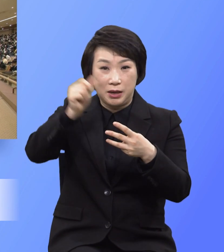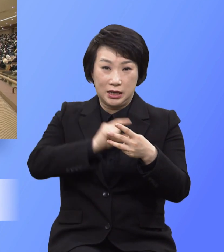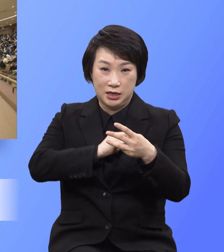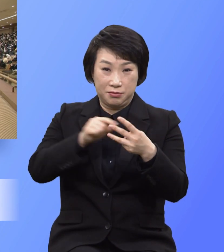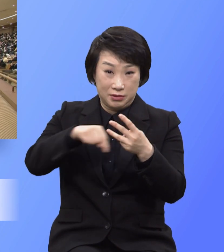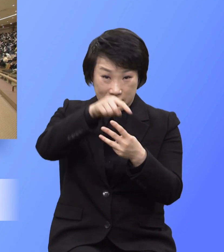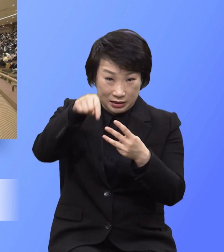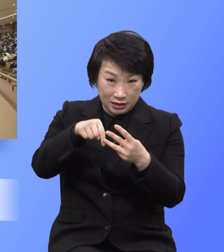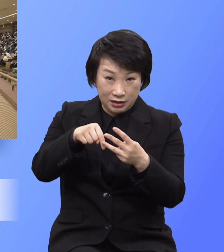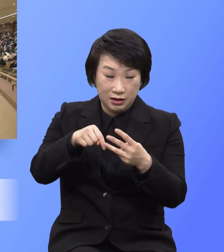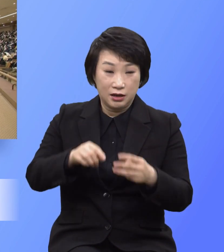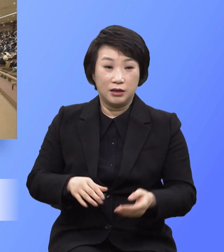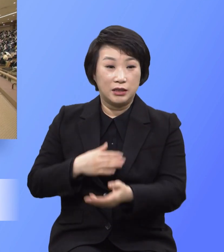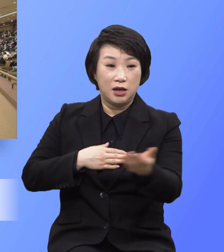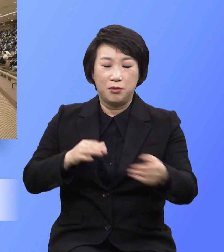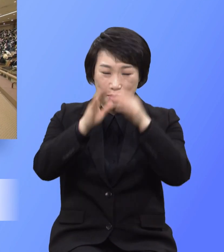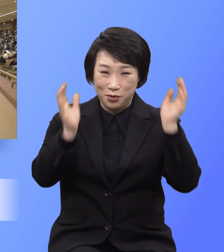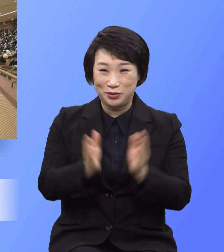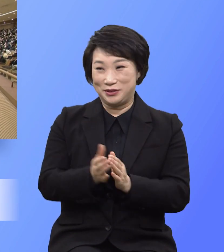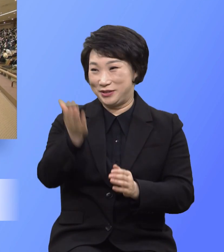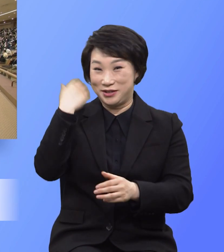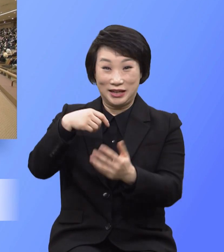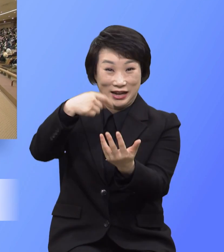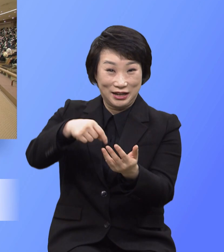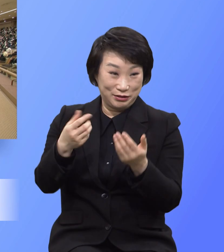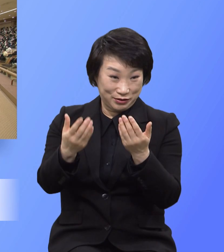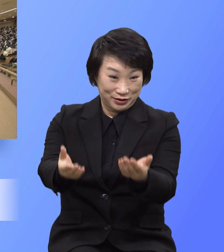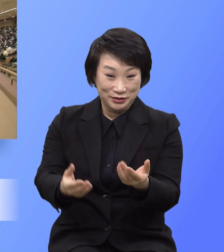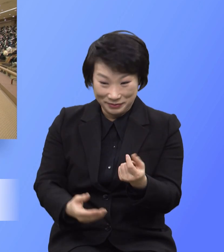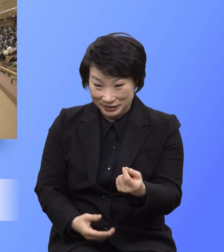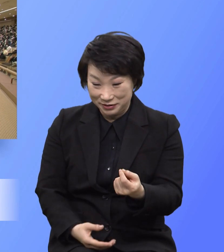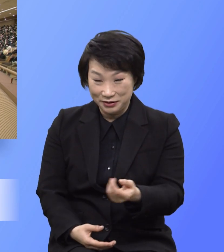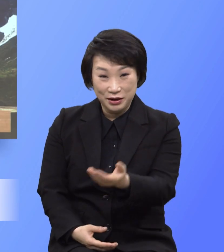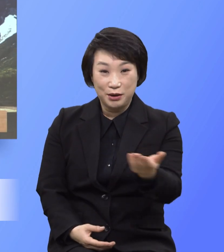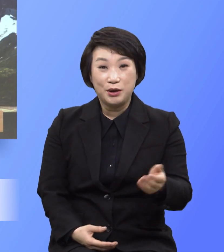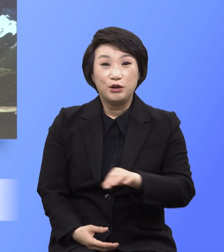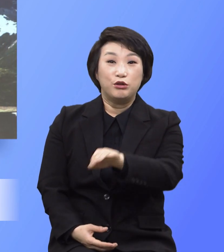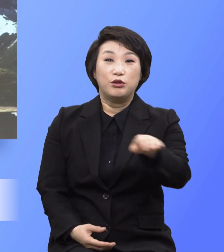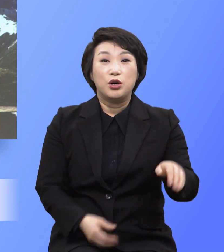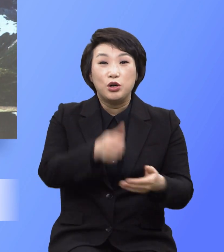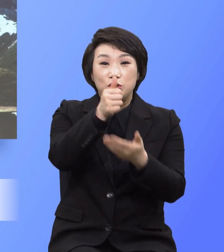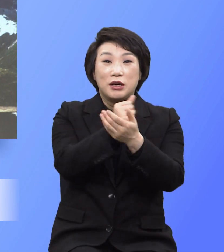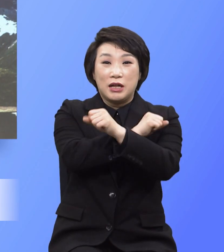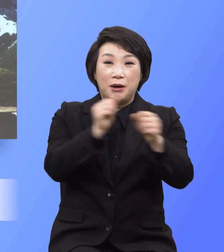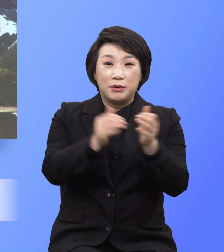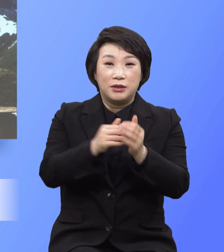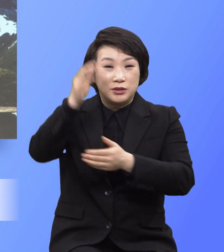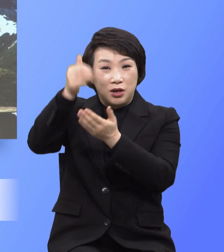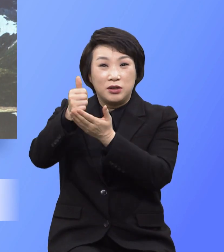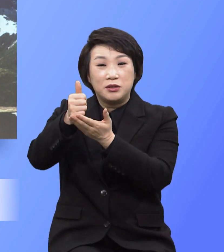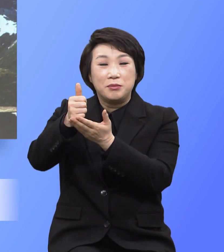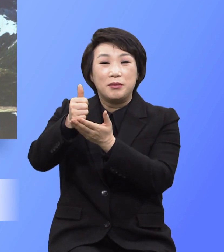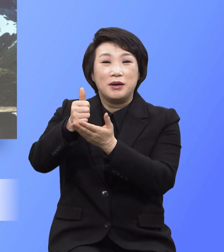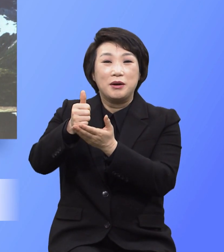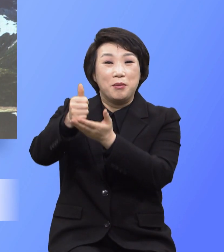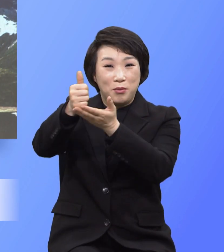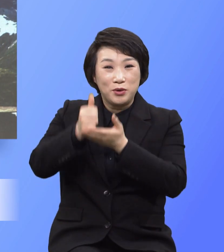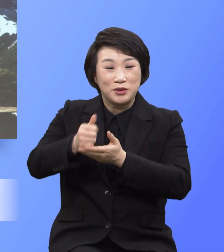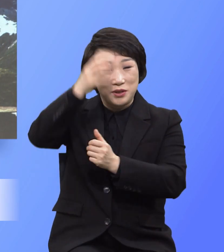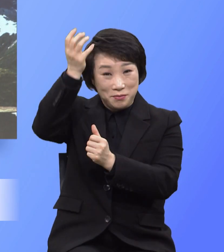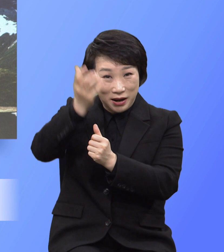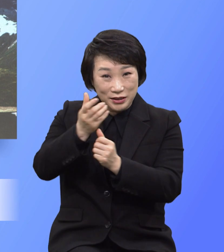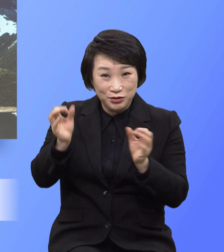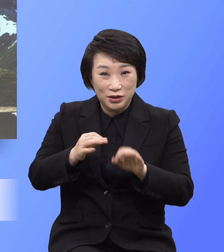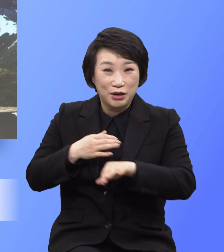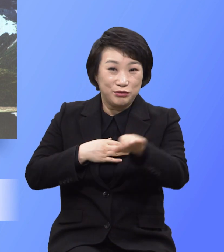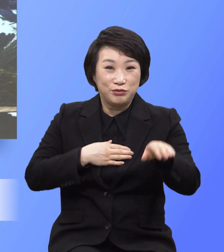말입니다. 여러분 다 배우셨지 않았느냐 이 말이요. 그럼 우리는 제사함 받고 성령 받는 순간에